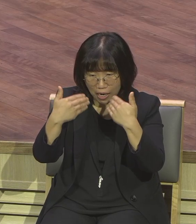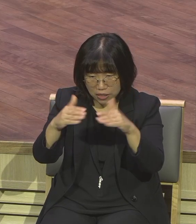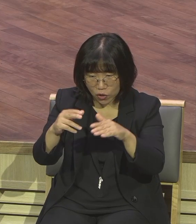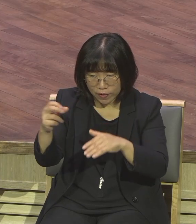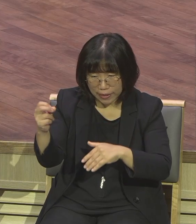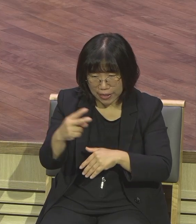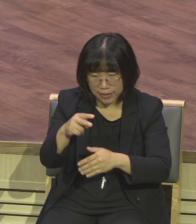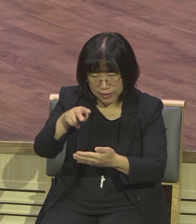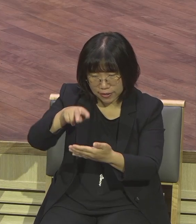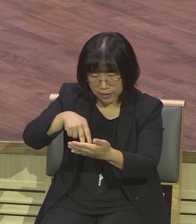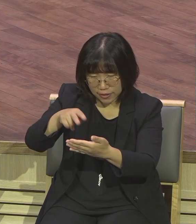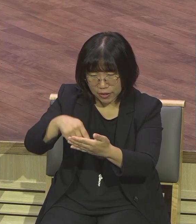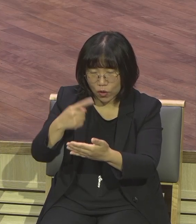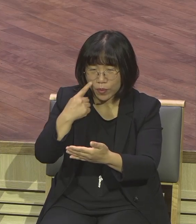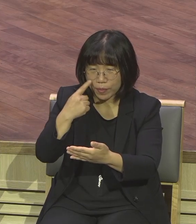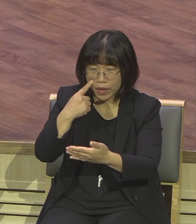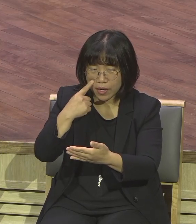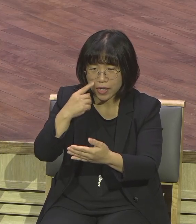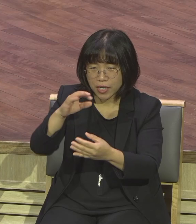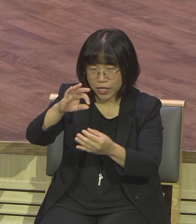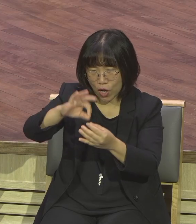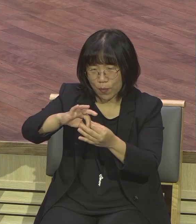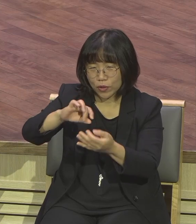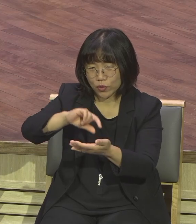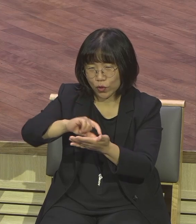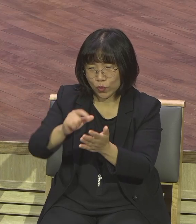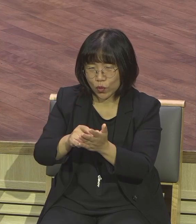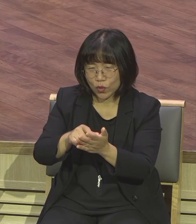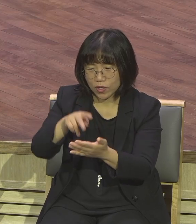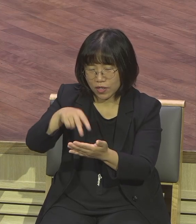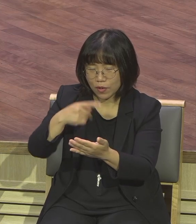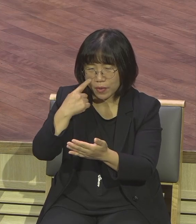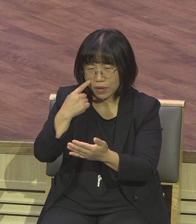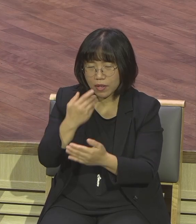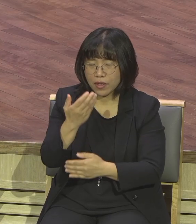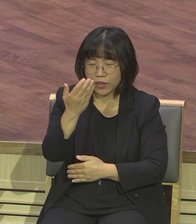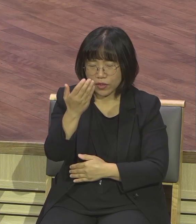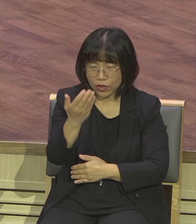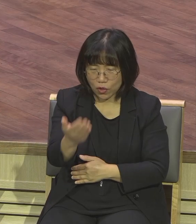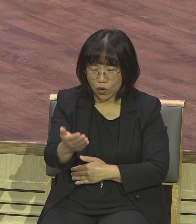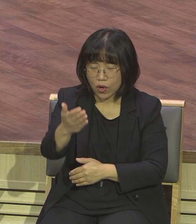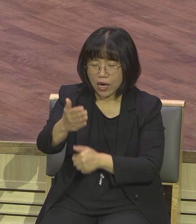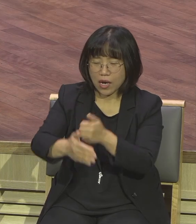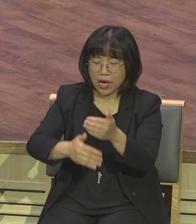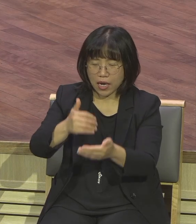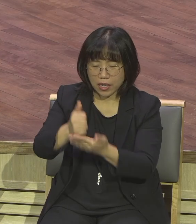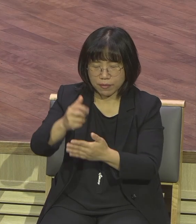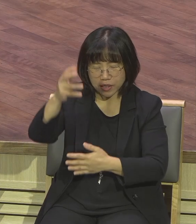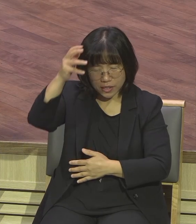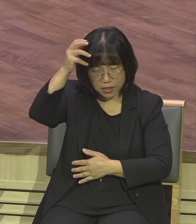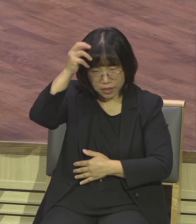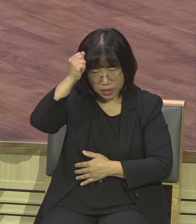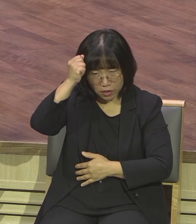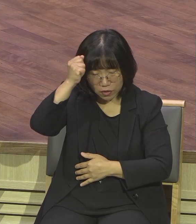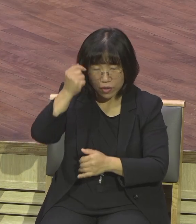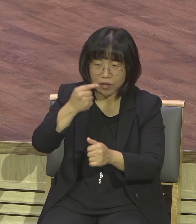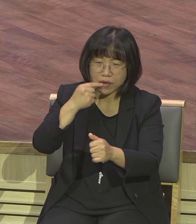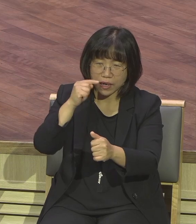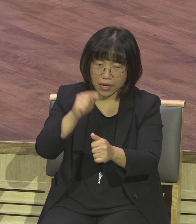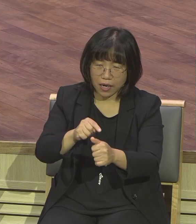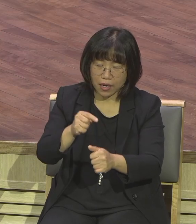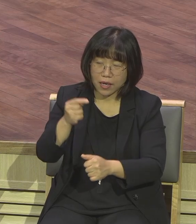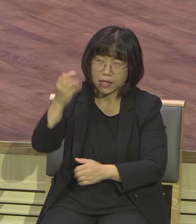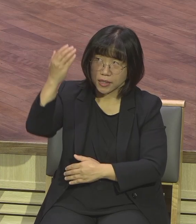보세요. 너 하나님 여호와를 기억하라. 그가 내게 뭘 준다고요?